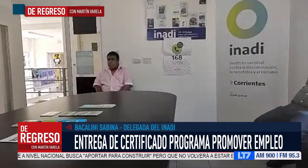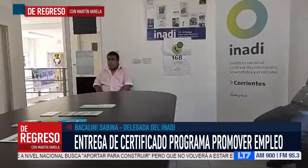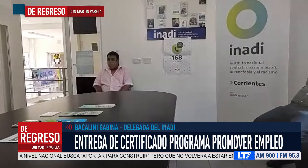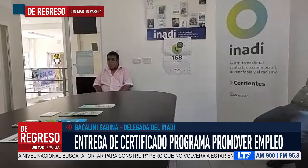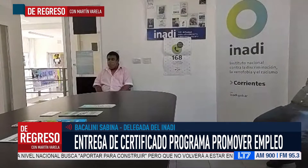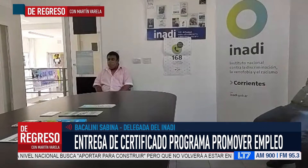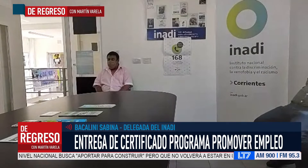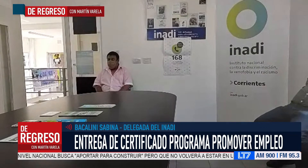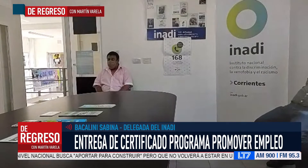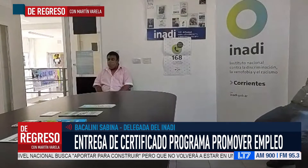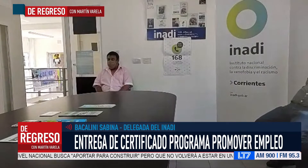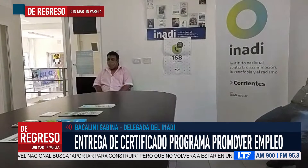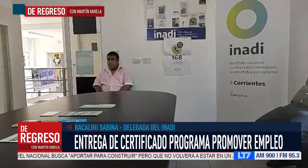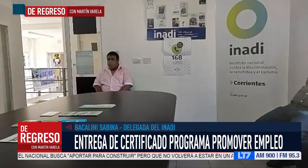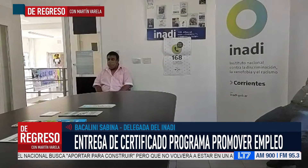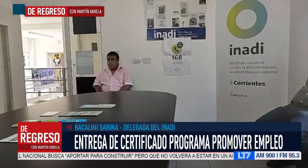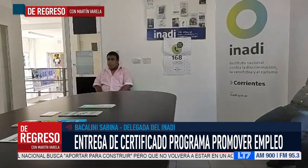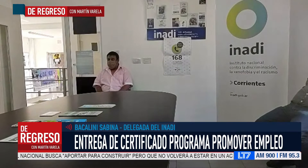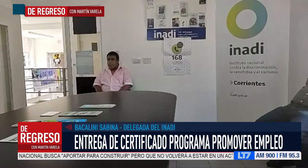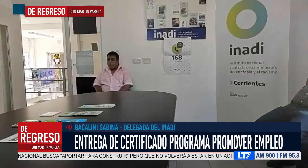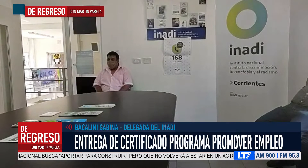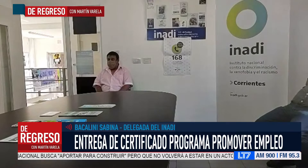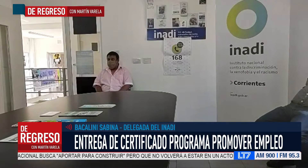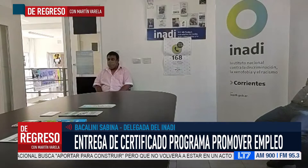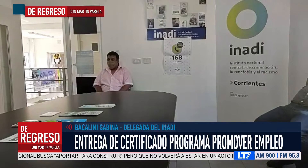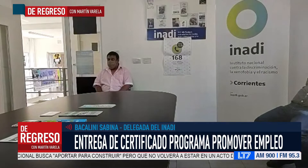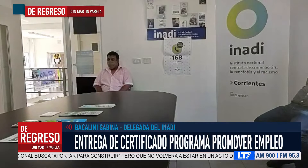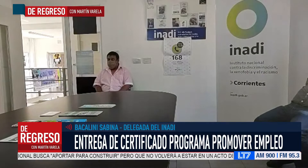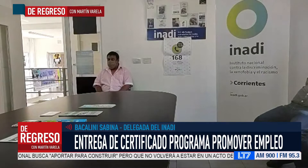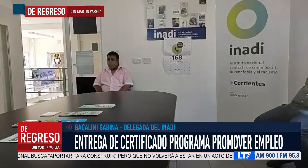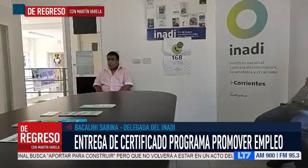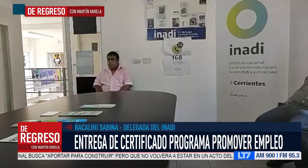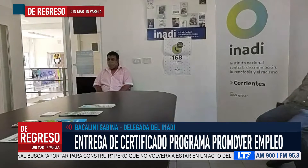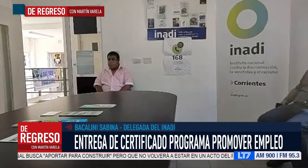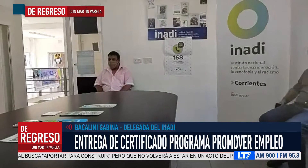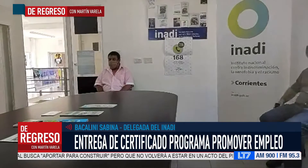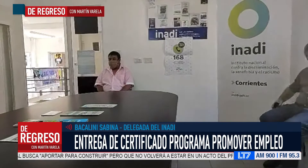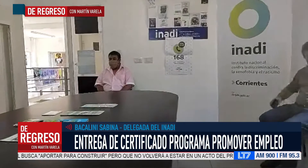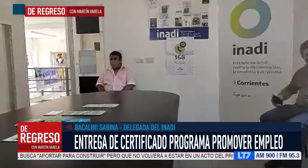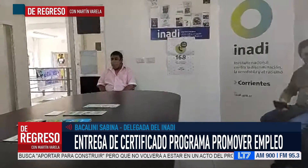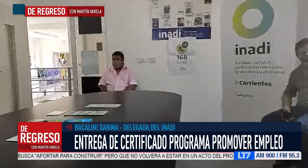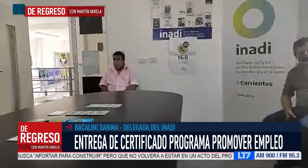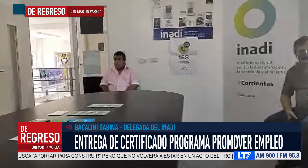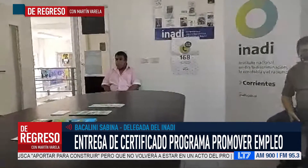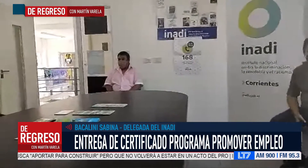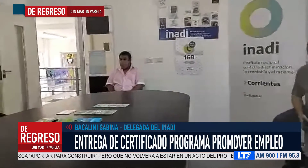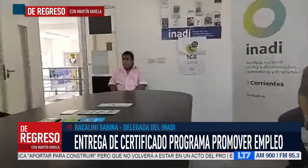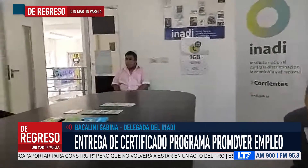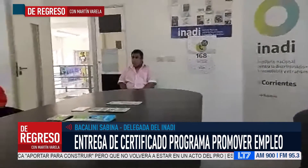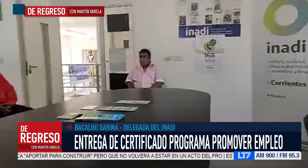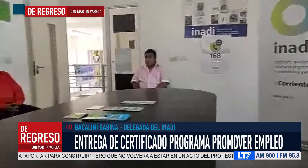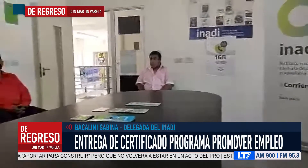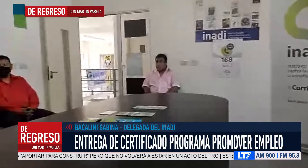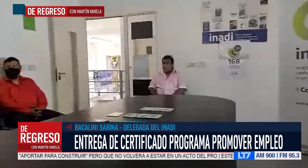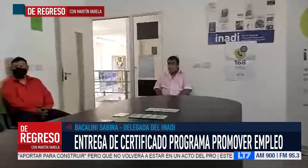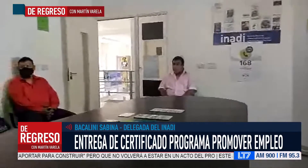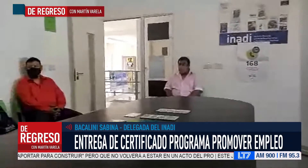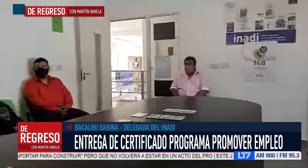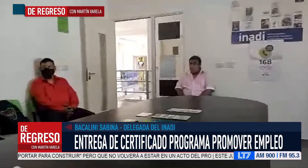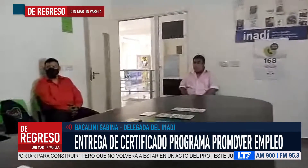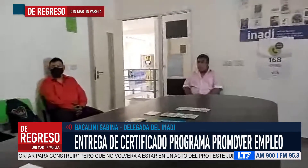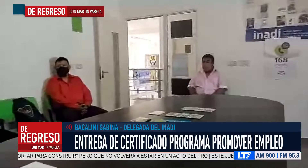ocupada con el tema de la pandemia. Pero bueno, siempre el INADI propone